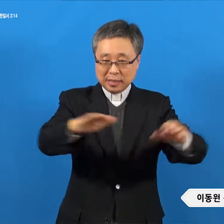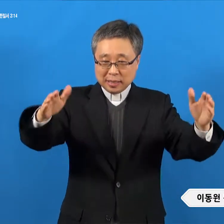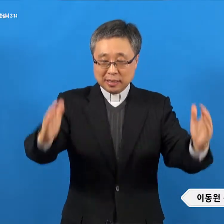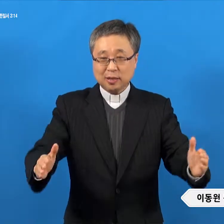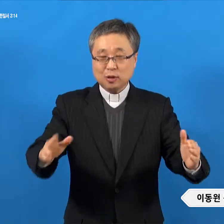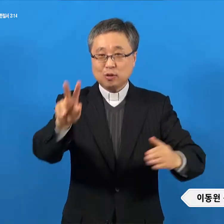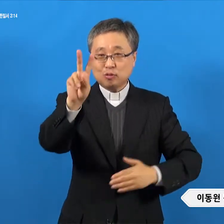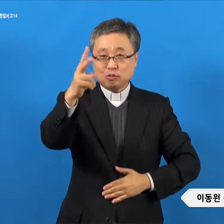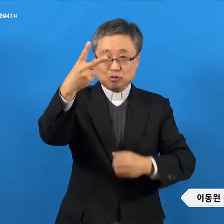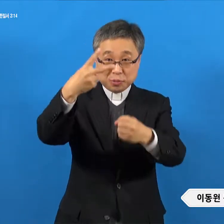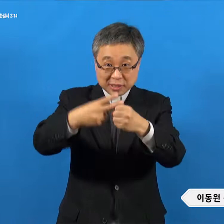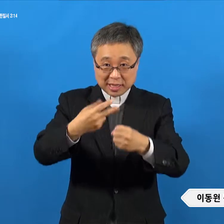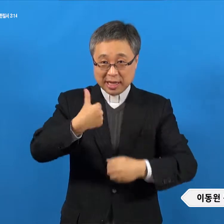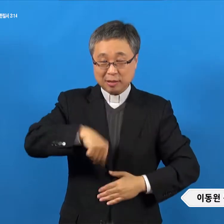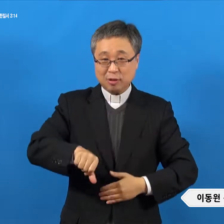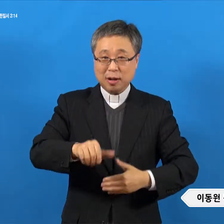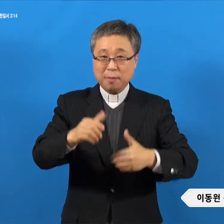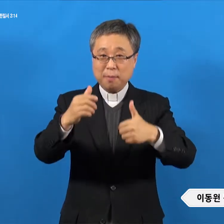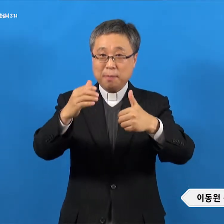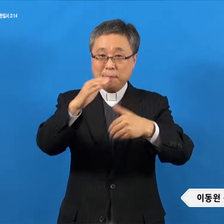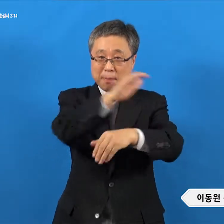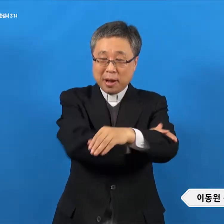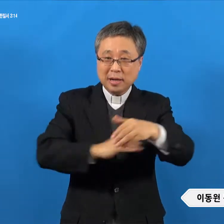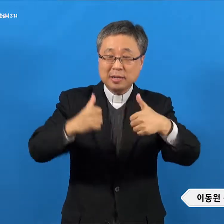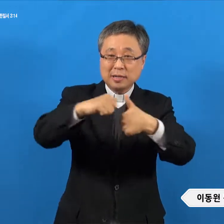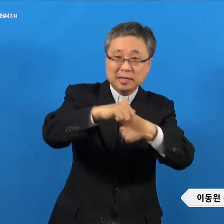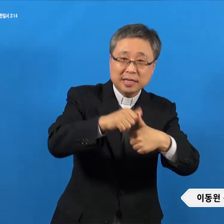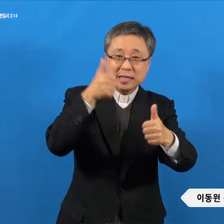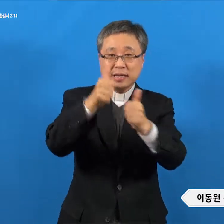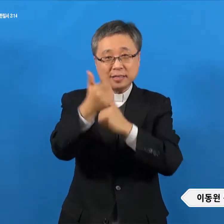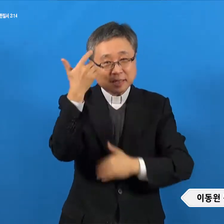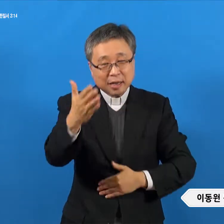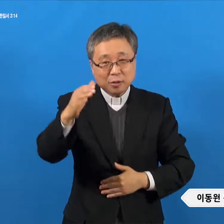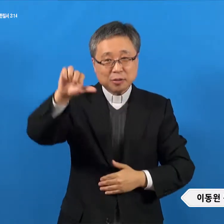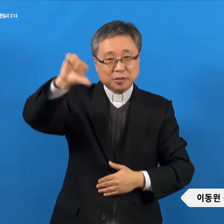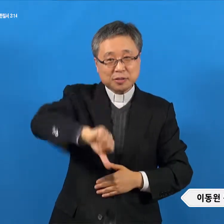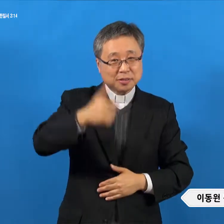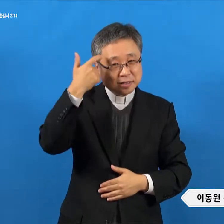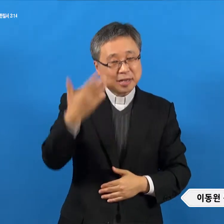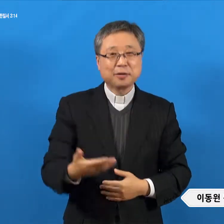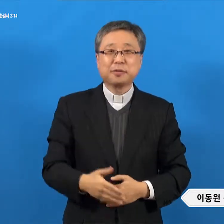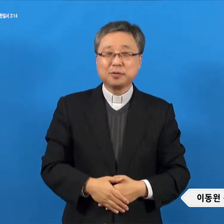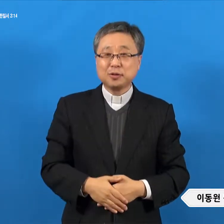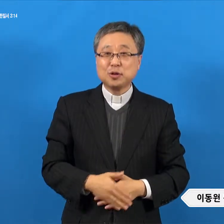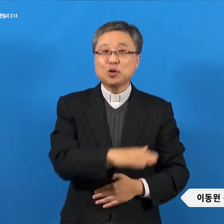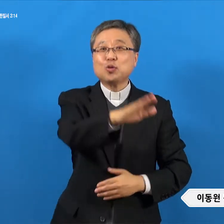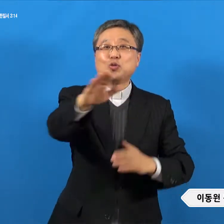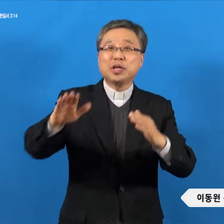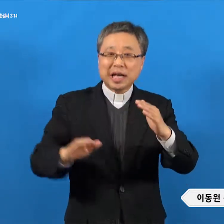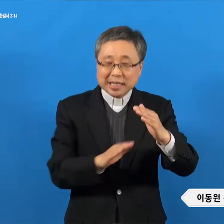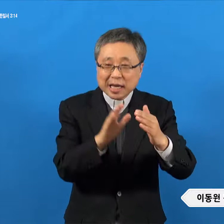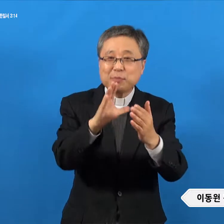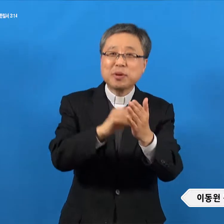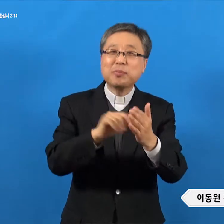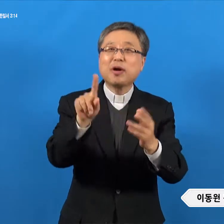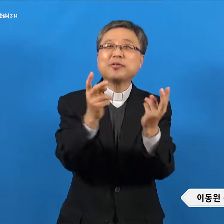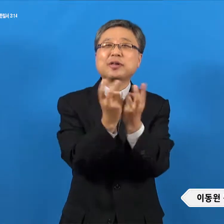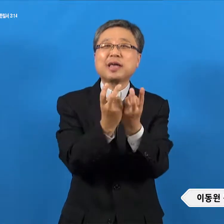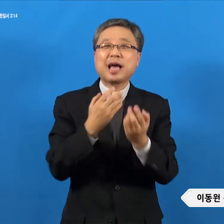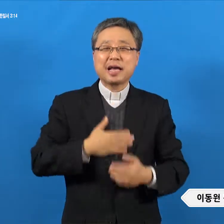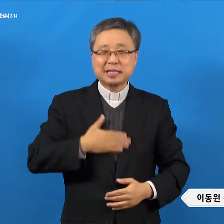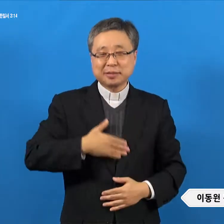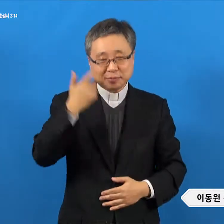제가 둘째 아들과 팔씨름을 했습니다. 이겼을까요? 졌을까요? 우리 가정의 비밀을 어떻게